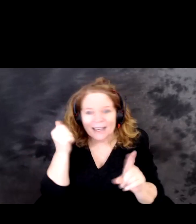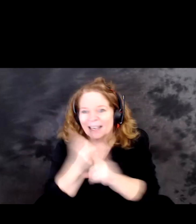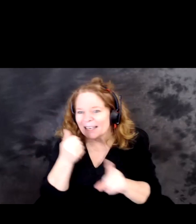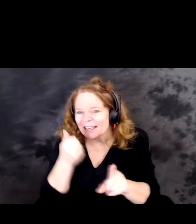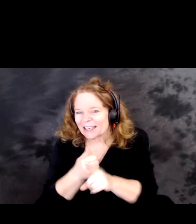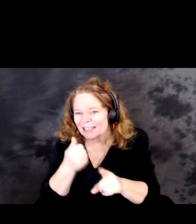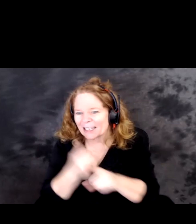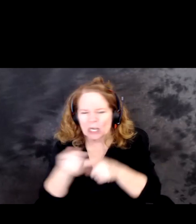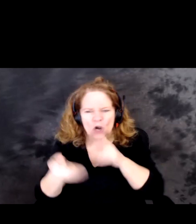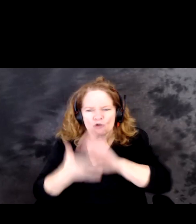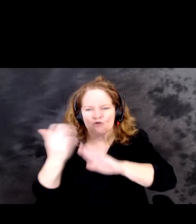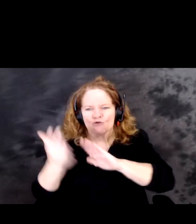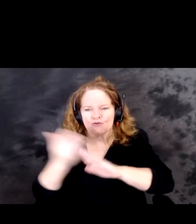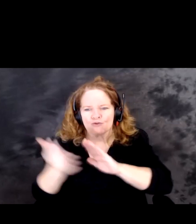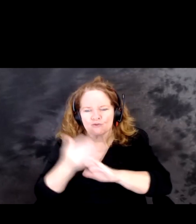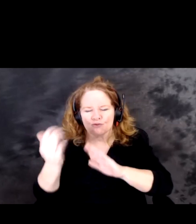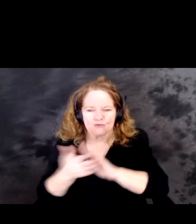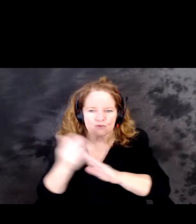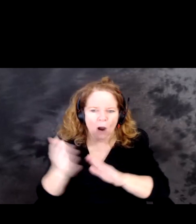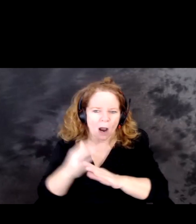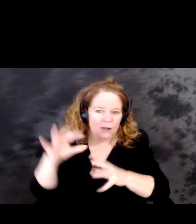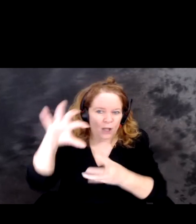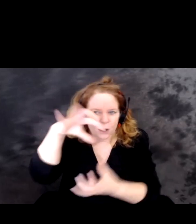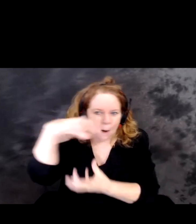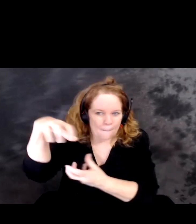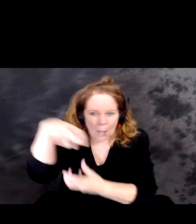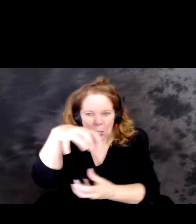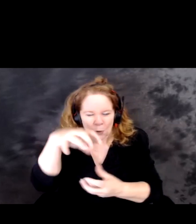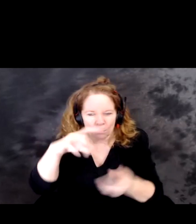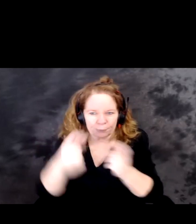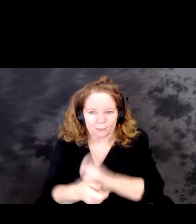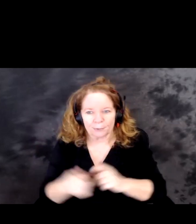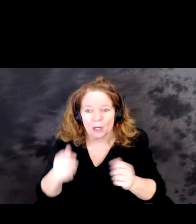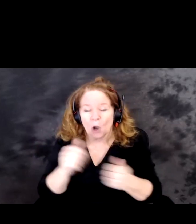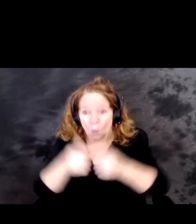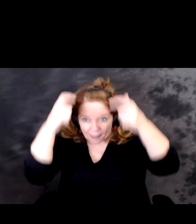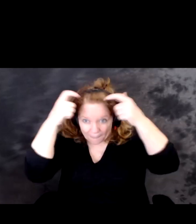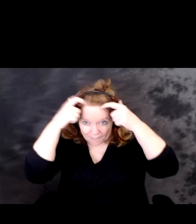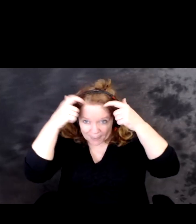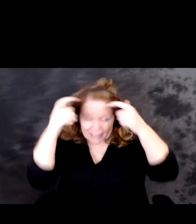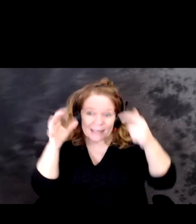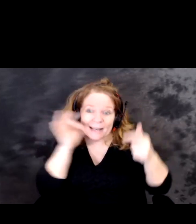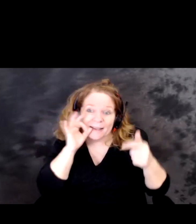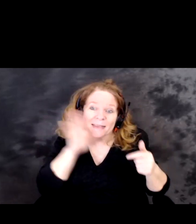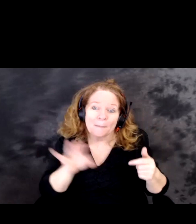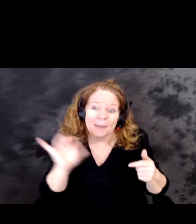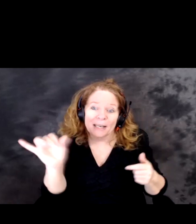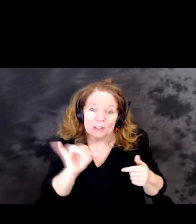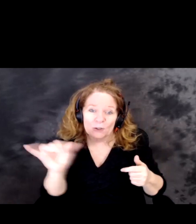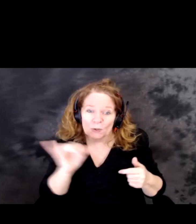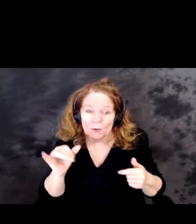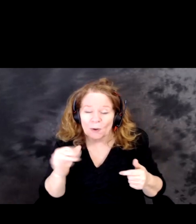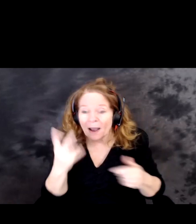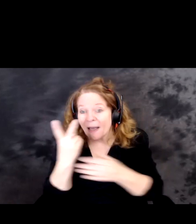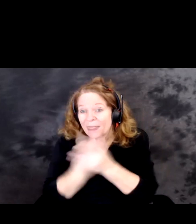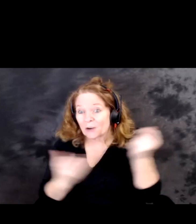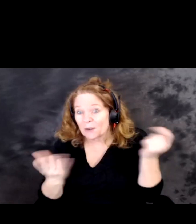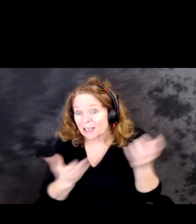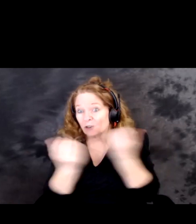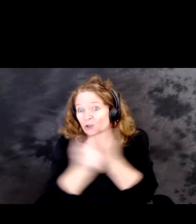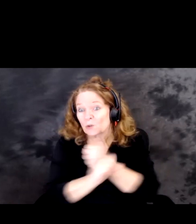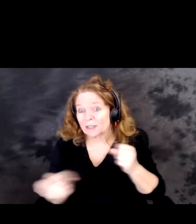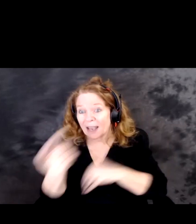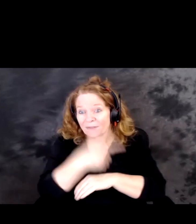que es lo mejor de todo. Dirige el equipo, que incluye a Vinny también, y están aquí